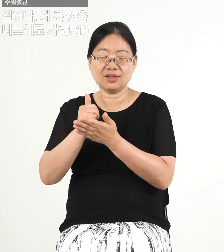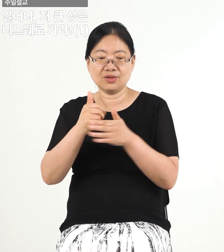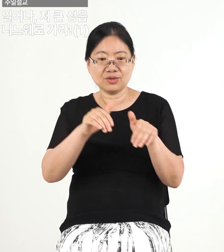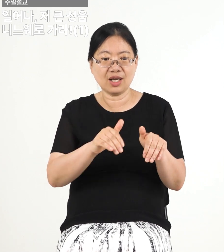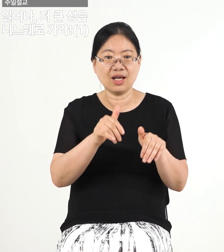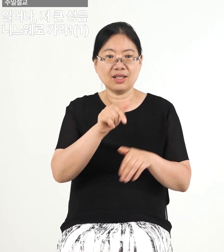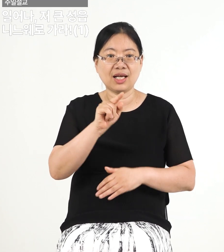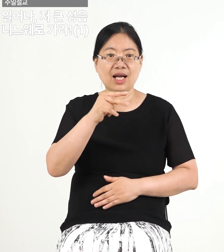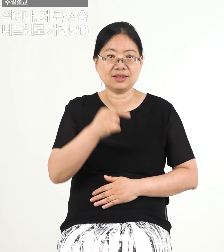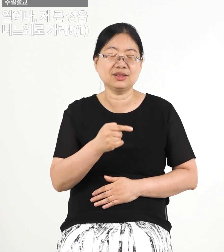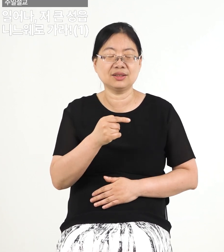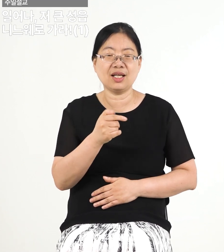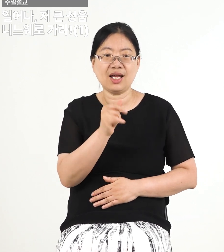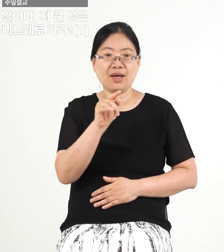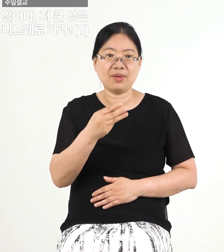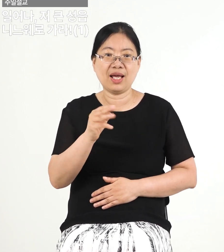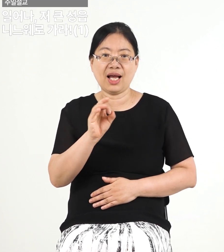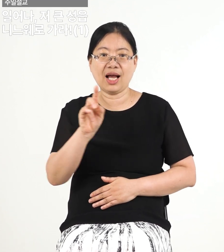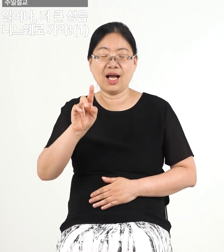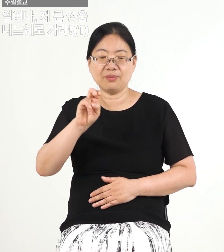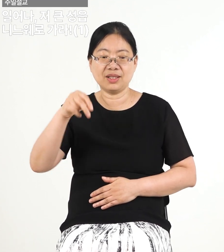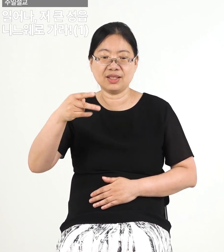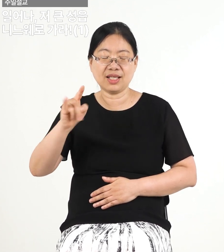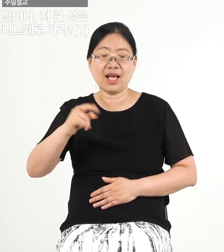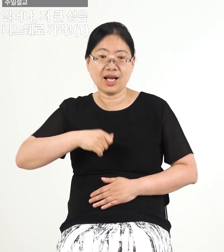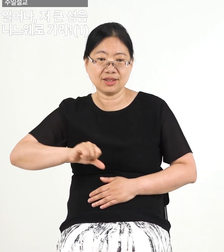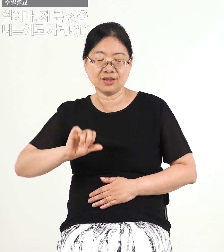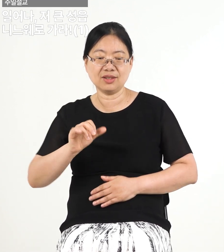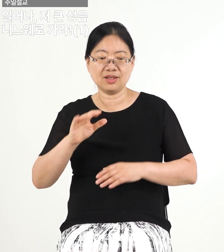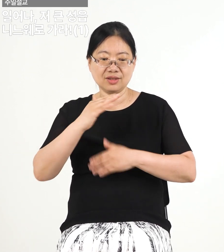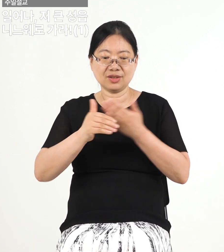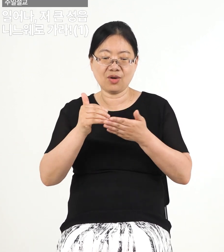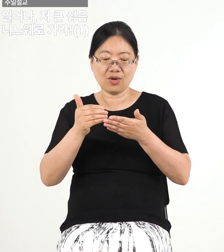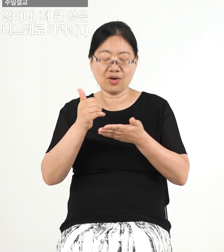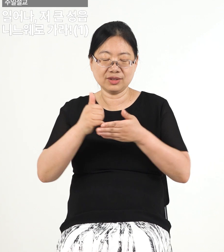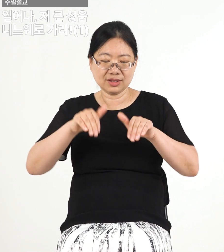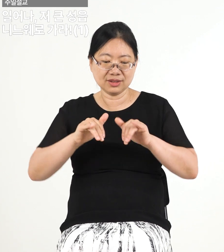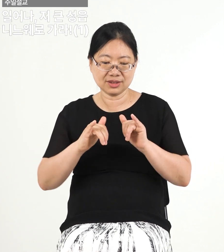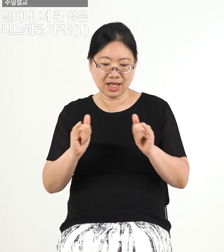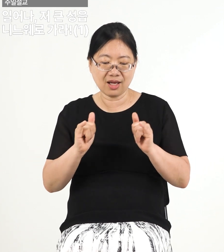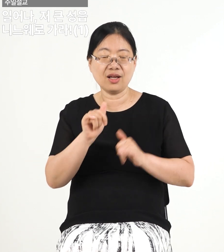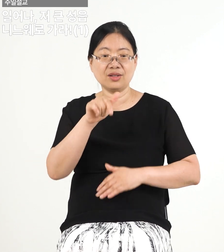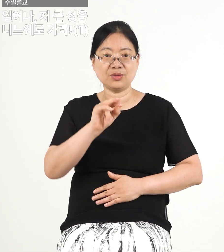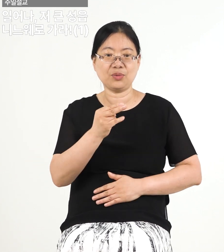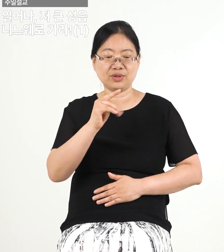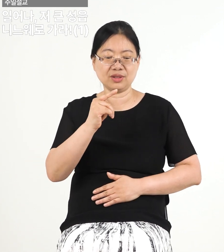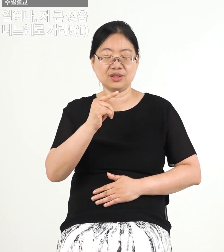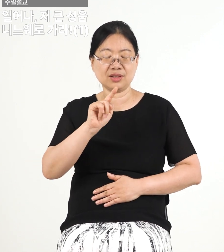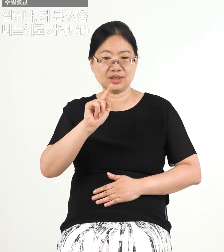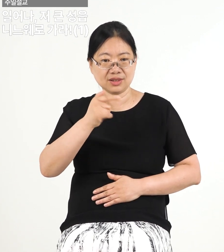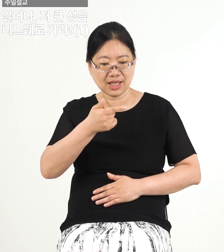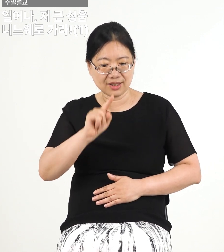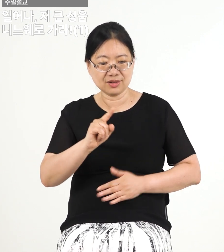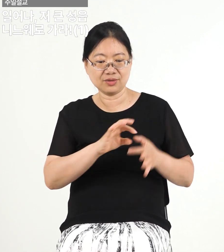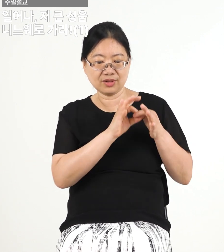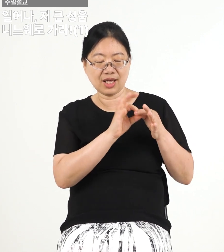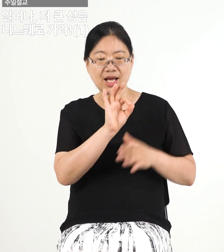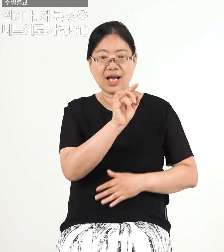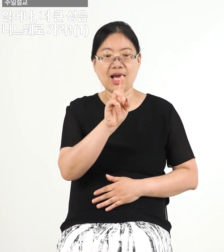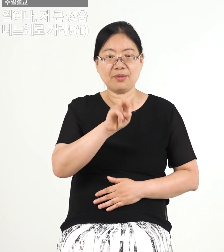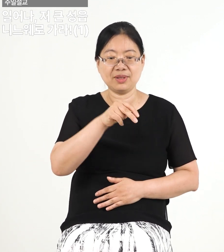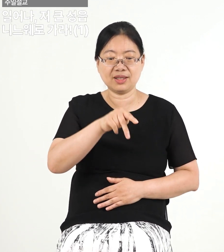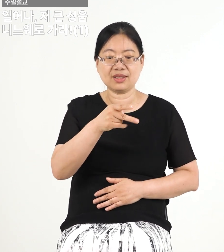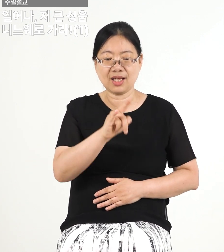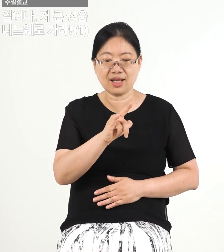헤벨 아미떼 아들 선지자 요나를 통하여, 여기 아미떼도 등장을 하고